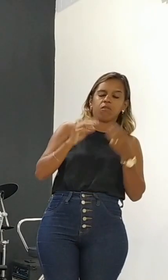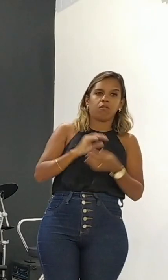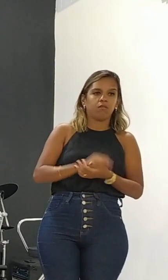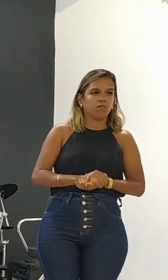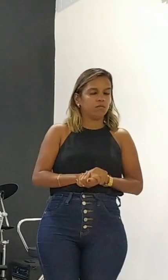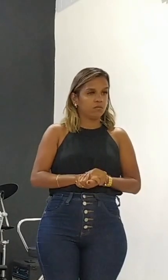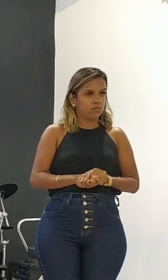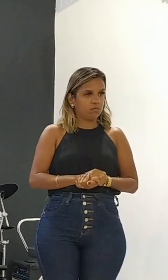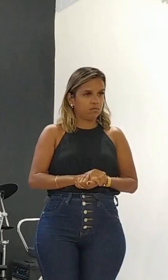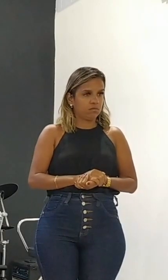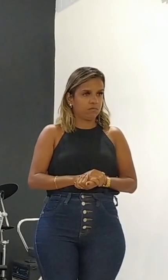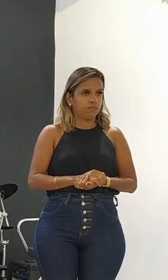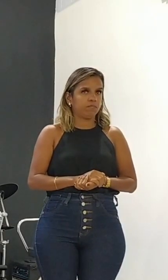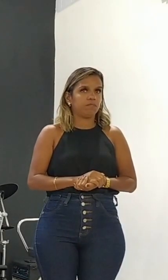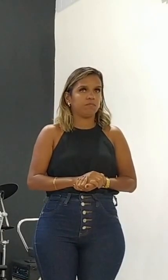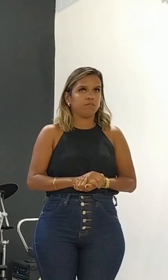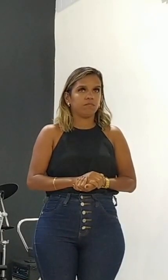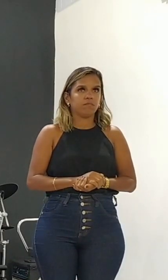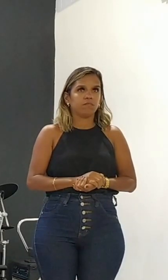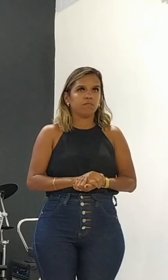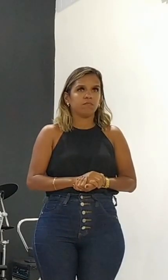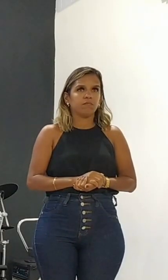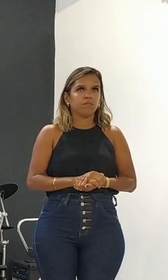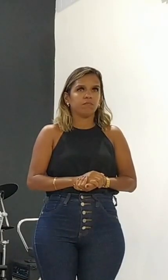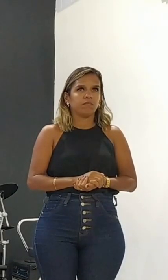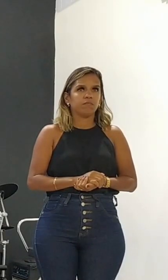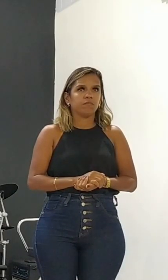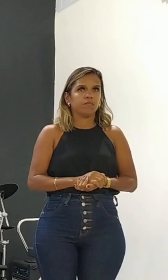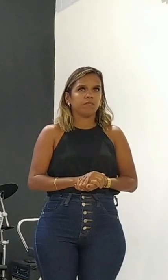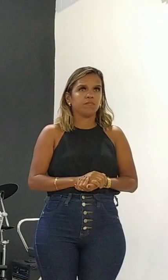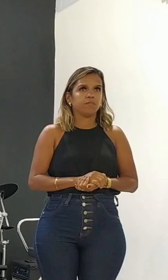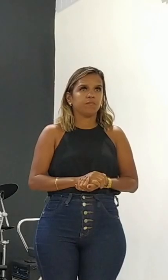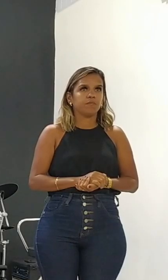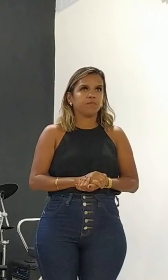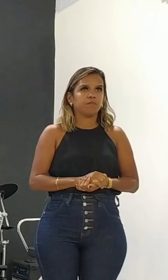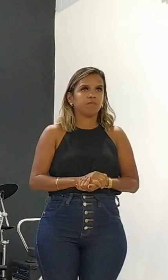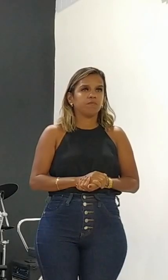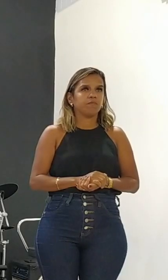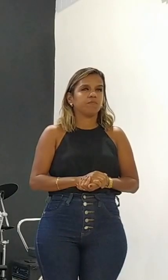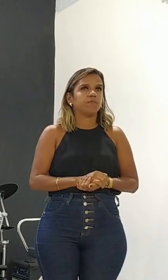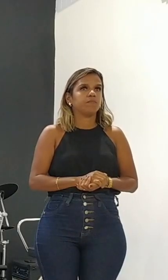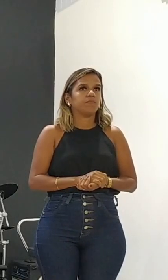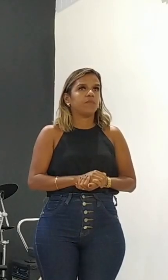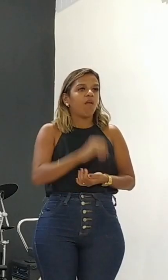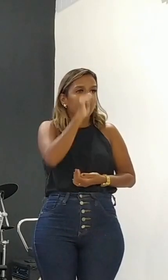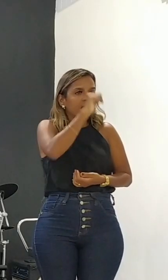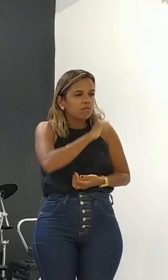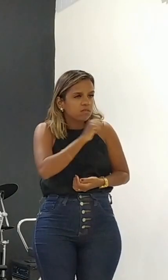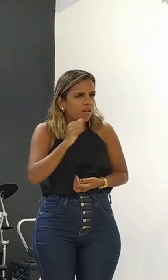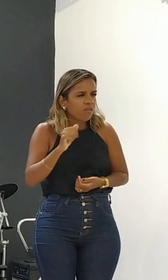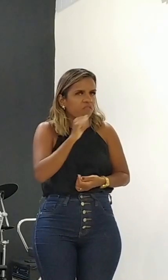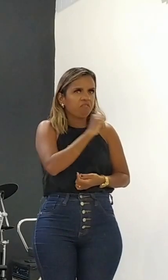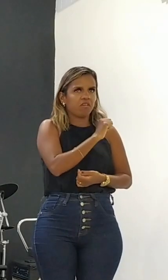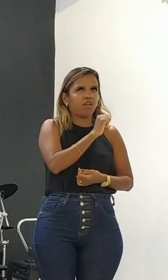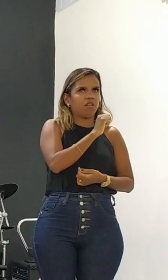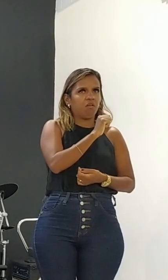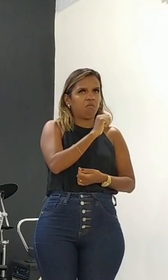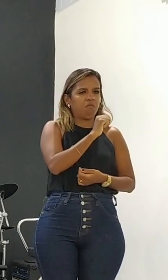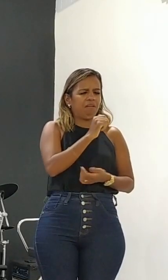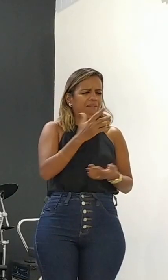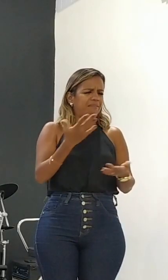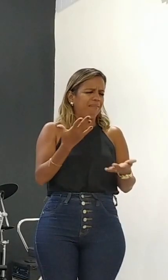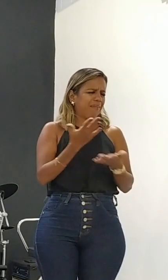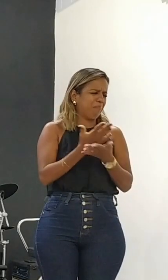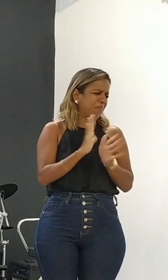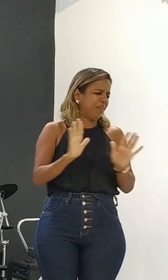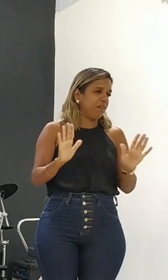Permite-se heresia? Não, exato. Isso sacrificarão, acabarão num só